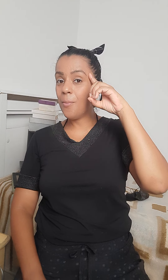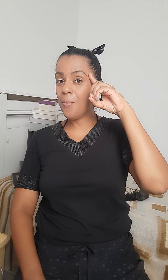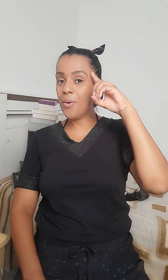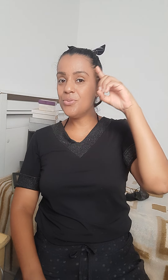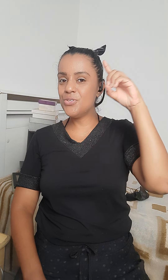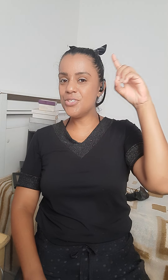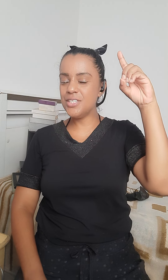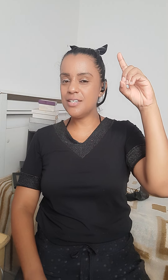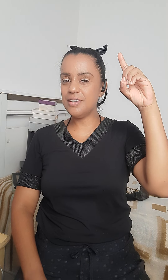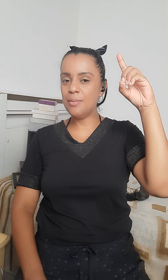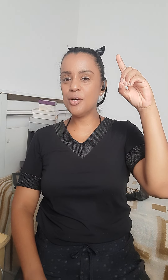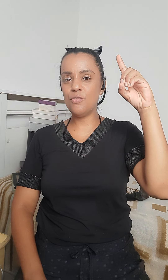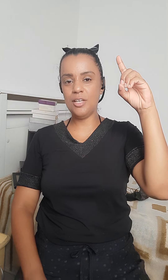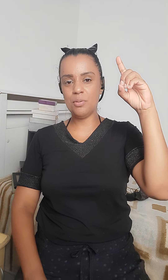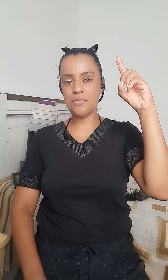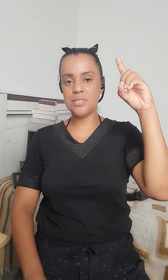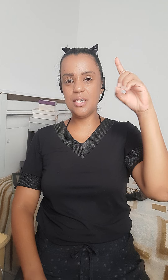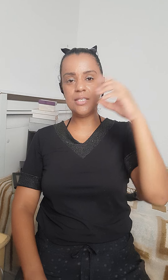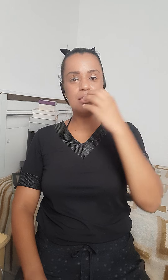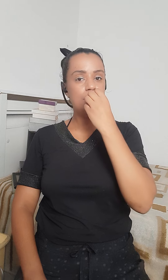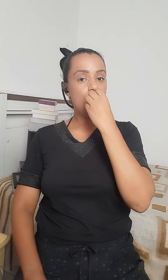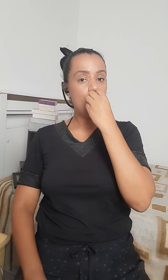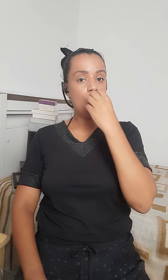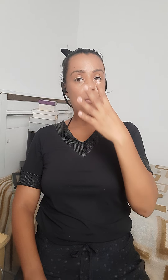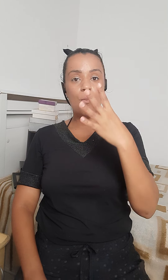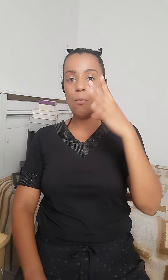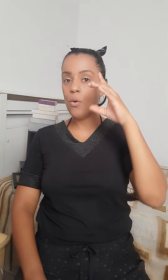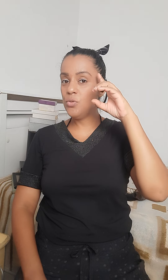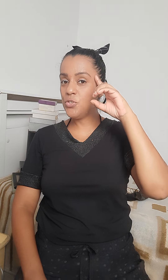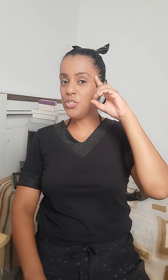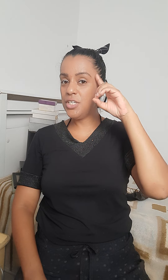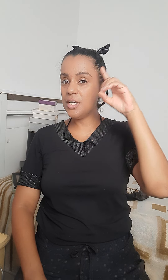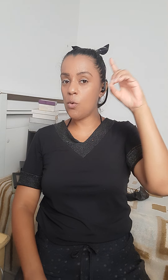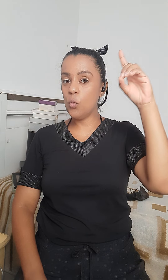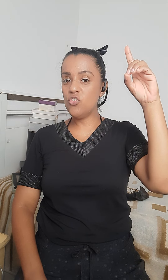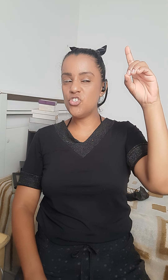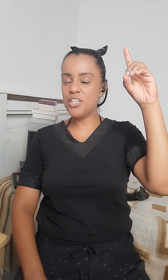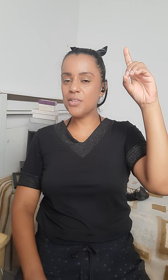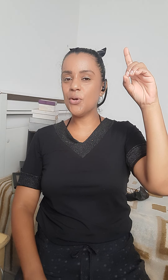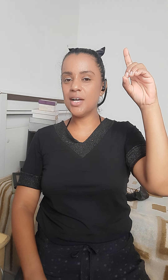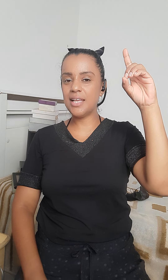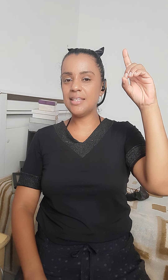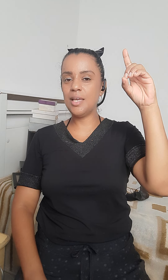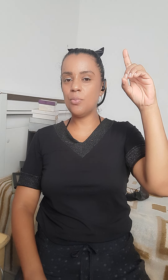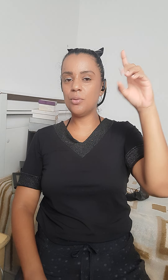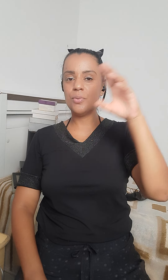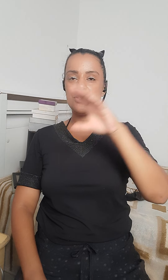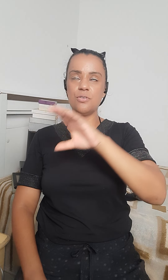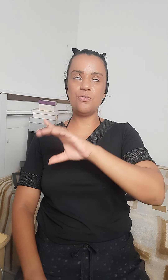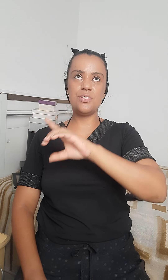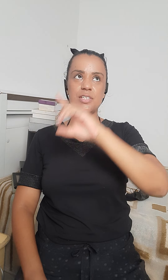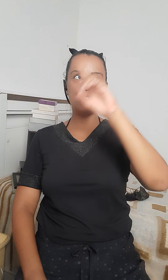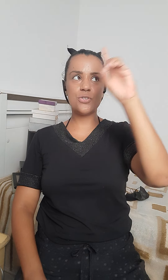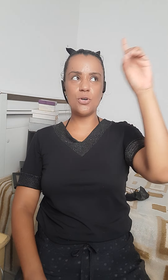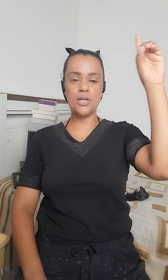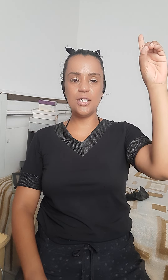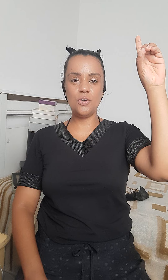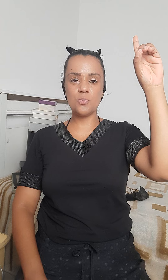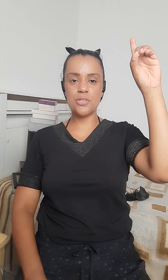Bom dia. Lembra que eu falei pra vocês? Bom dia, o dia toca na têmpora, porque se eu fizer só aqui no espaço